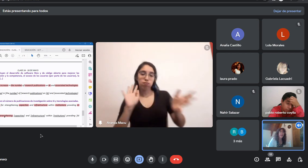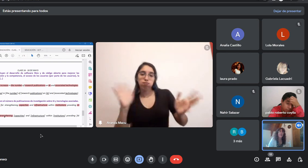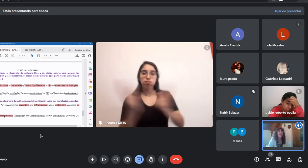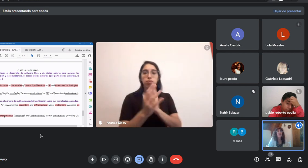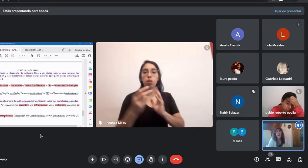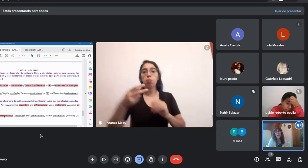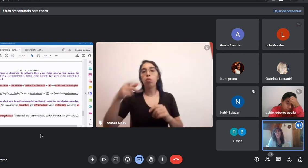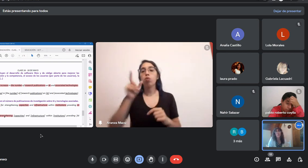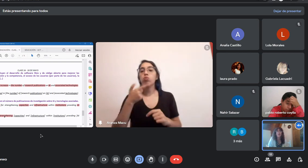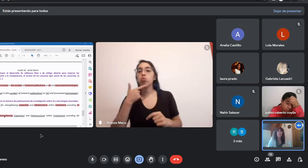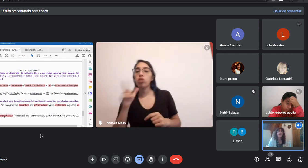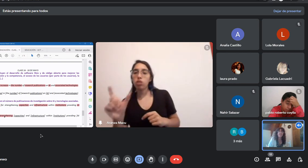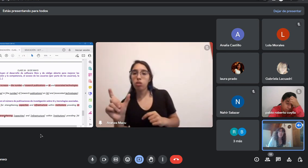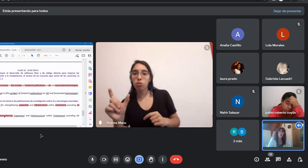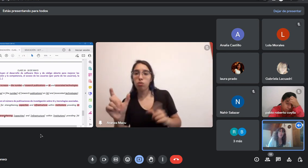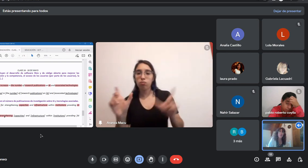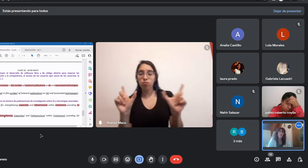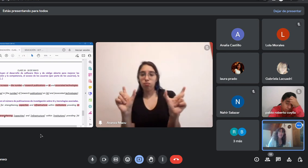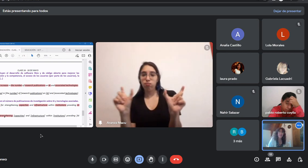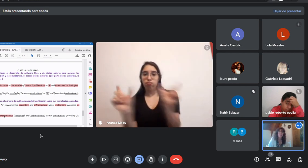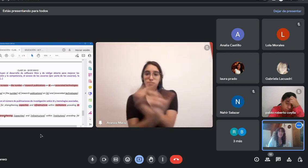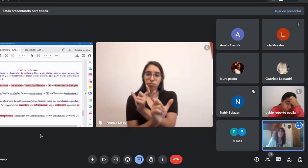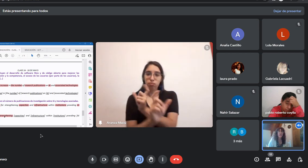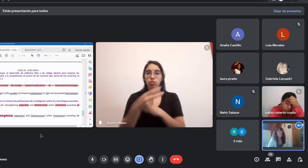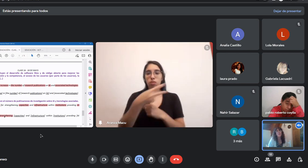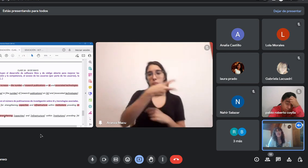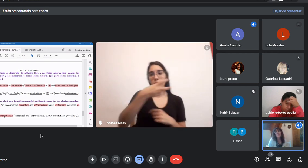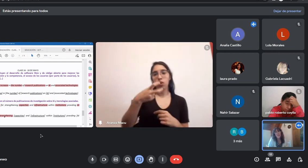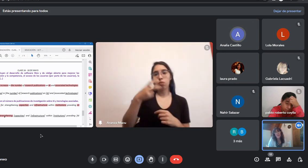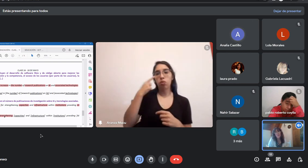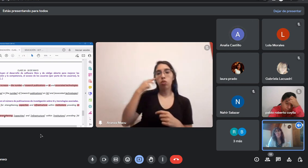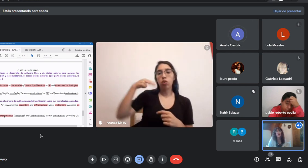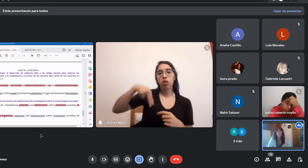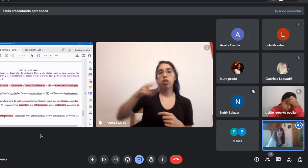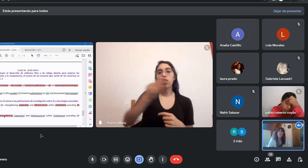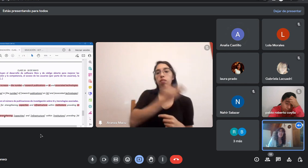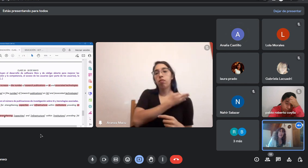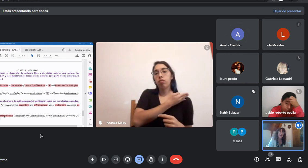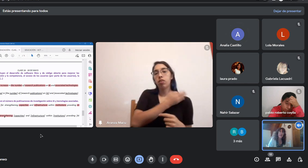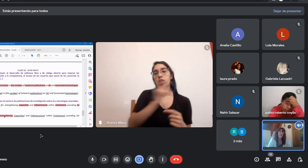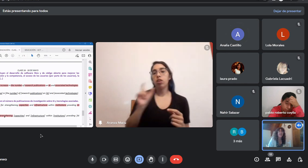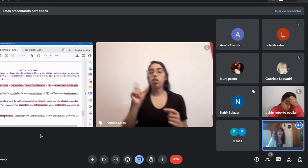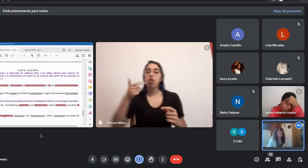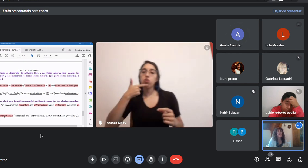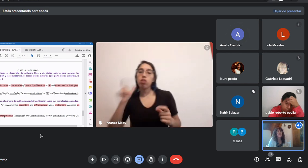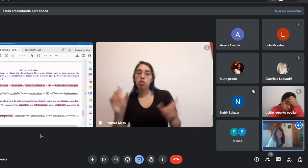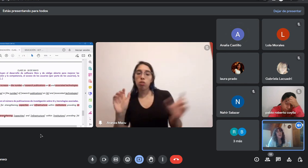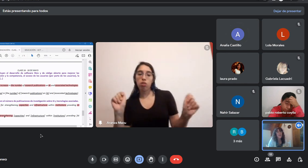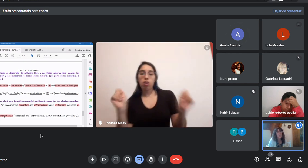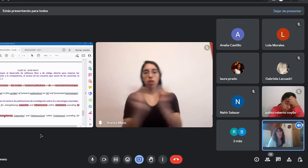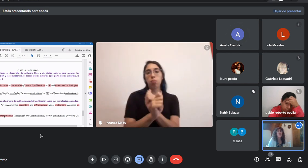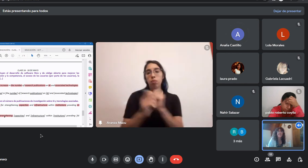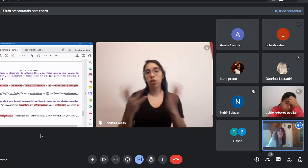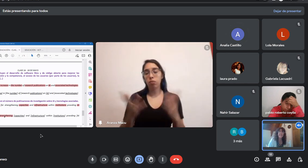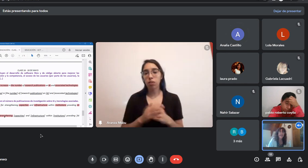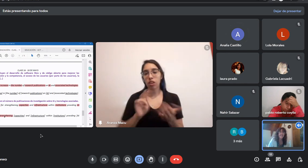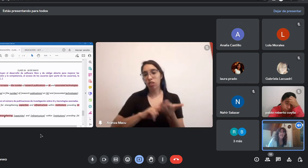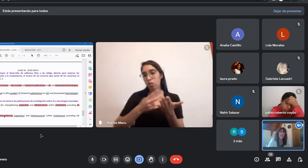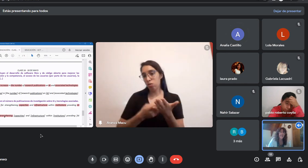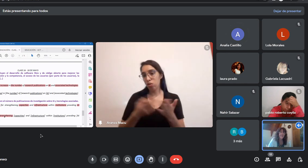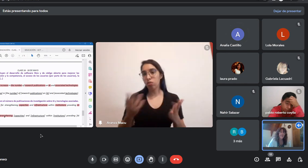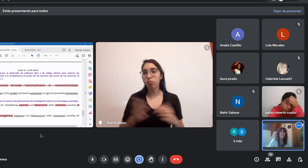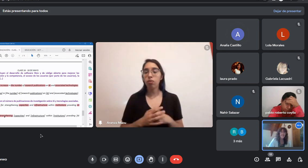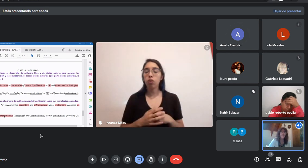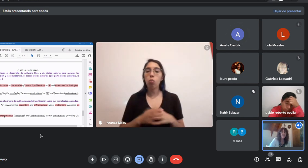lectura, nadar o la natación, ¿sí? Aprender o el aprendizaje, enseñar o la